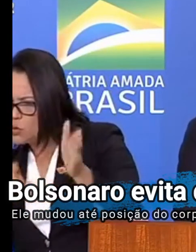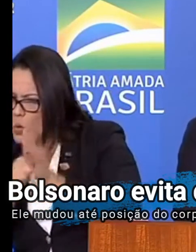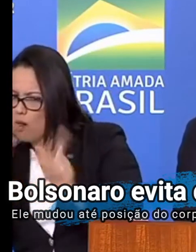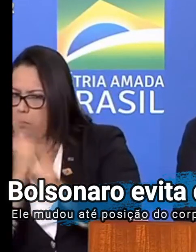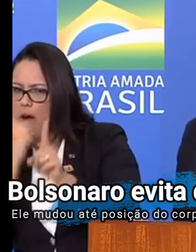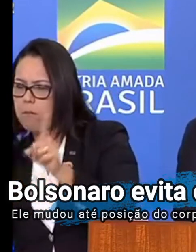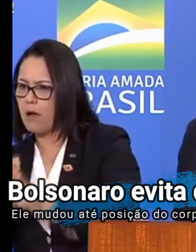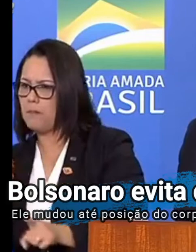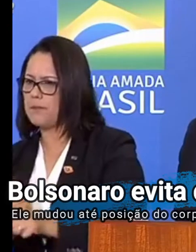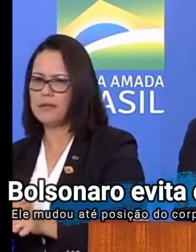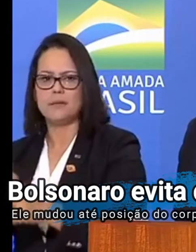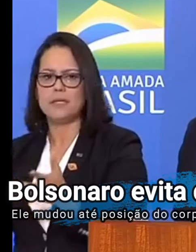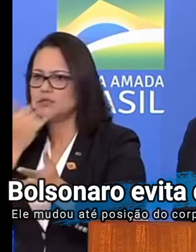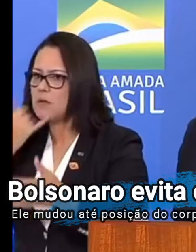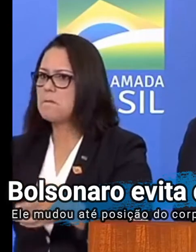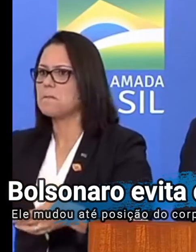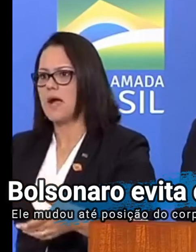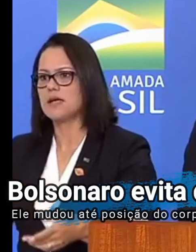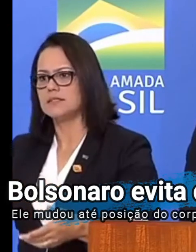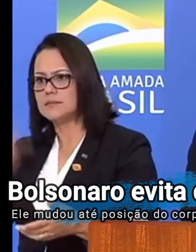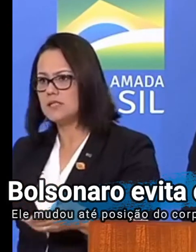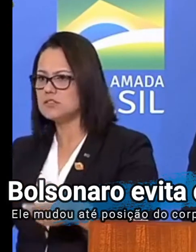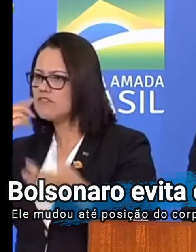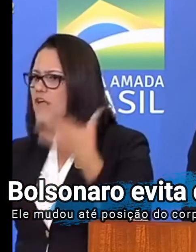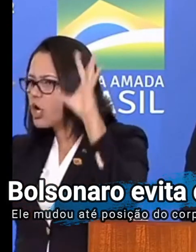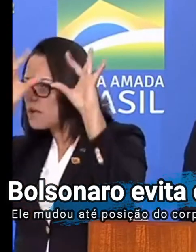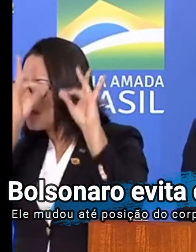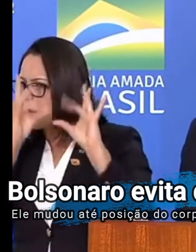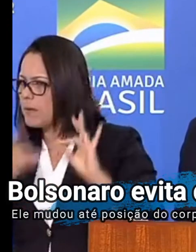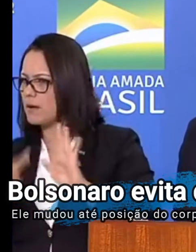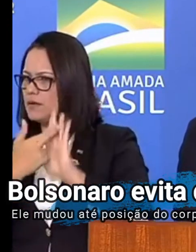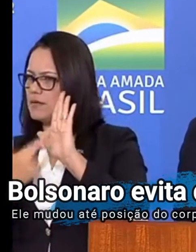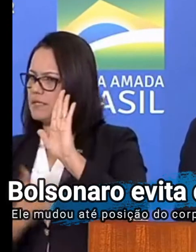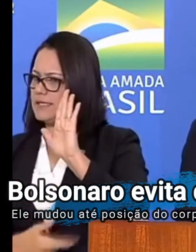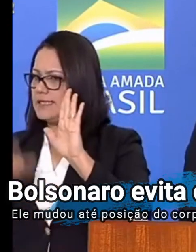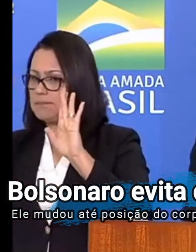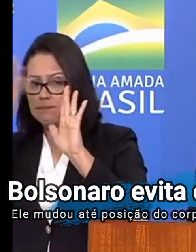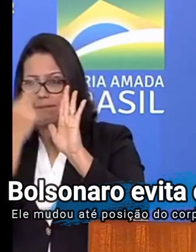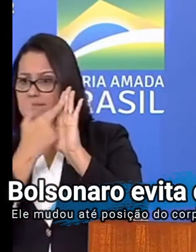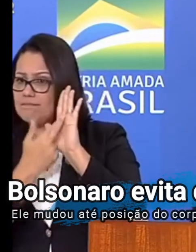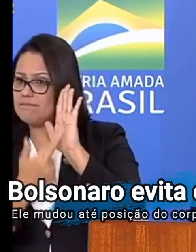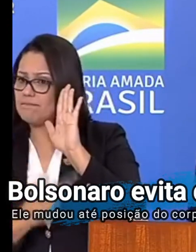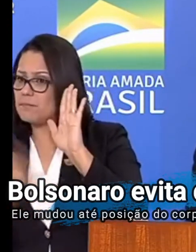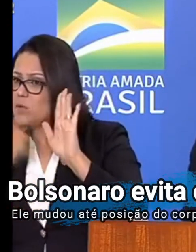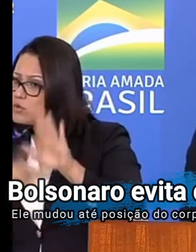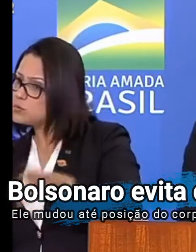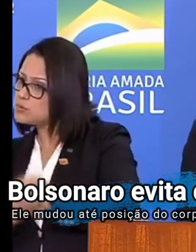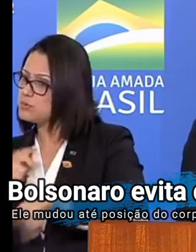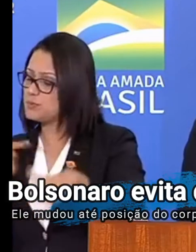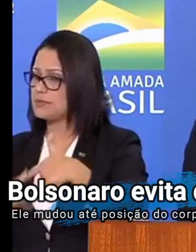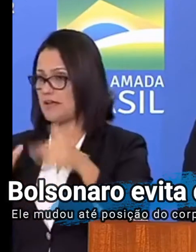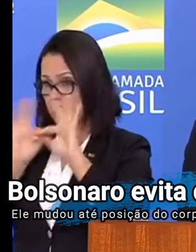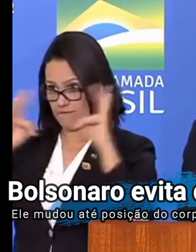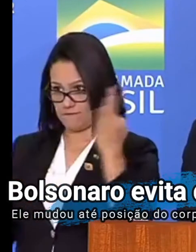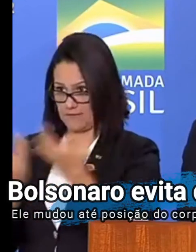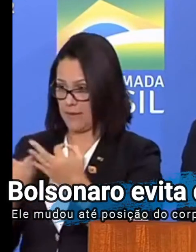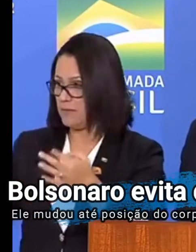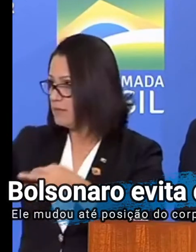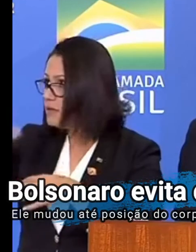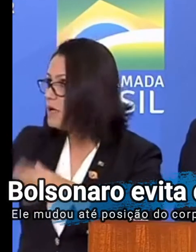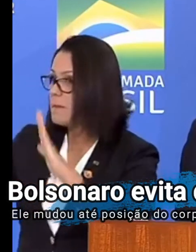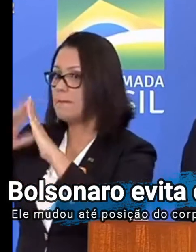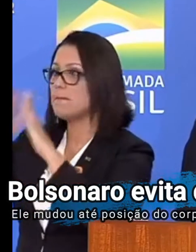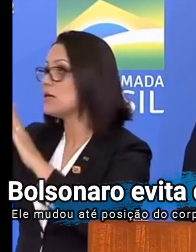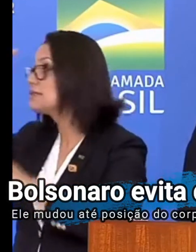entra estamos atualizando os critérios para entrar em família de certas regiões aí que está espalhada pelo brasil todo mole são